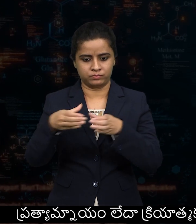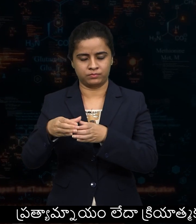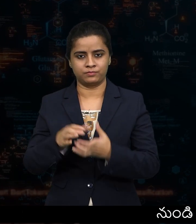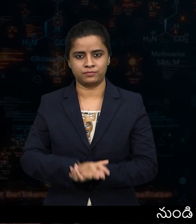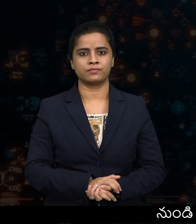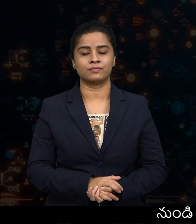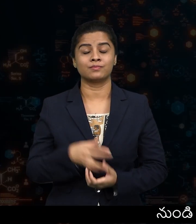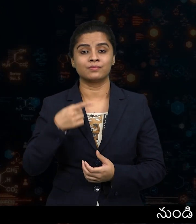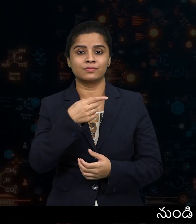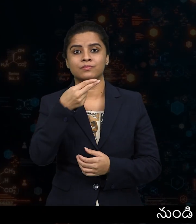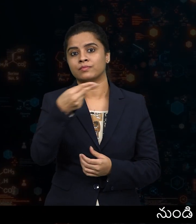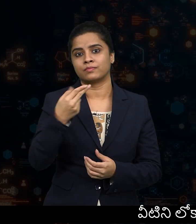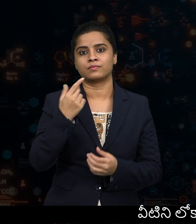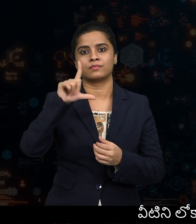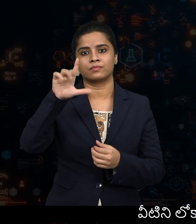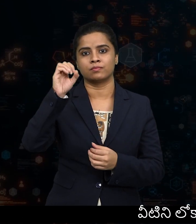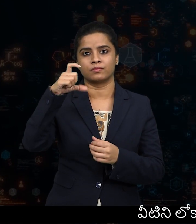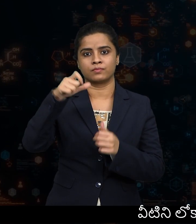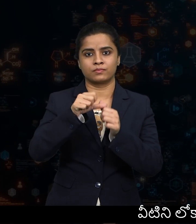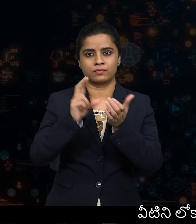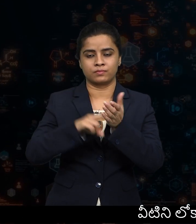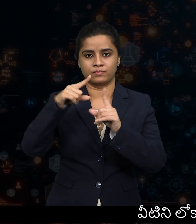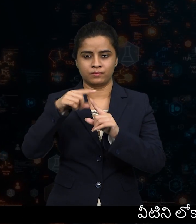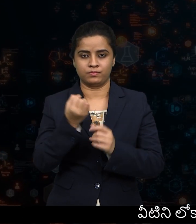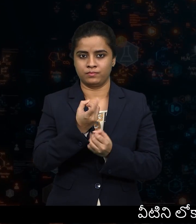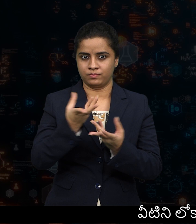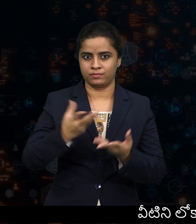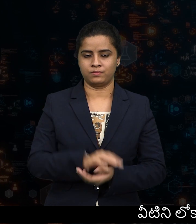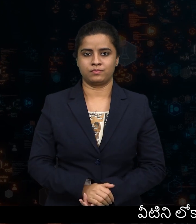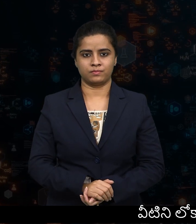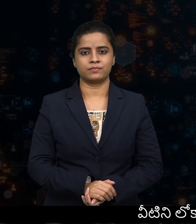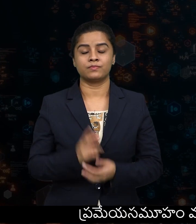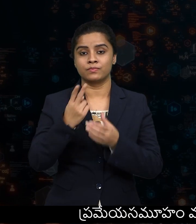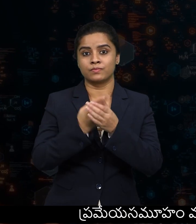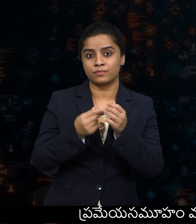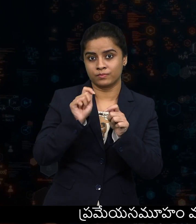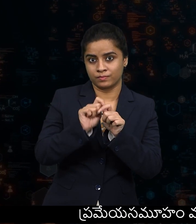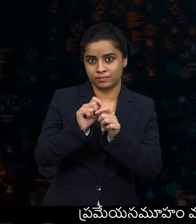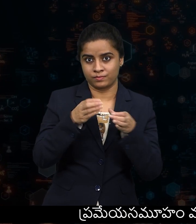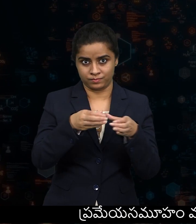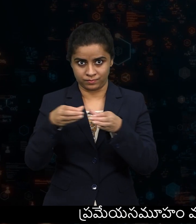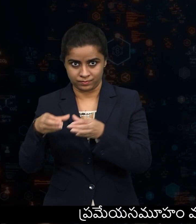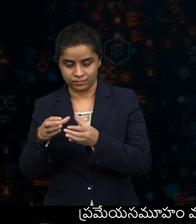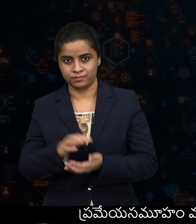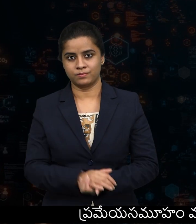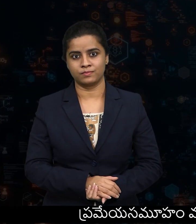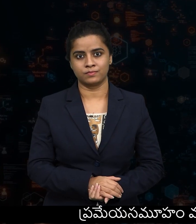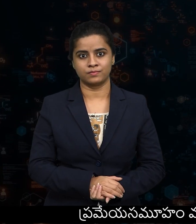నుండి ప్రారంభమవుతుంది. వీటిని లోకాంట్ నంబర్ అంటారు. ప్రమేయ సమూహం మరియు ప్రతిక్షేపకం